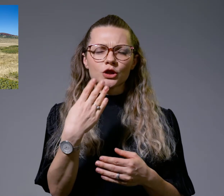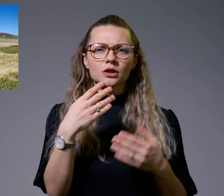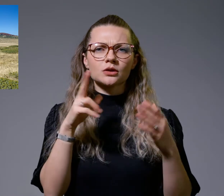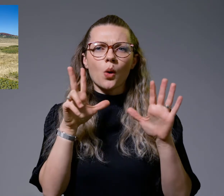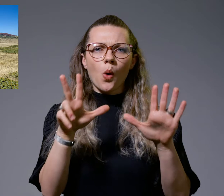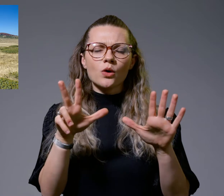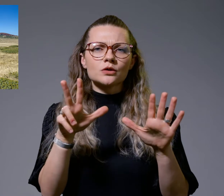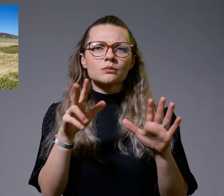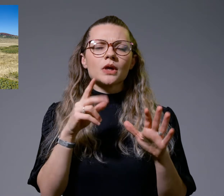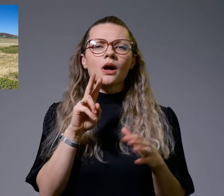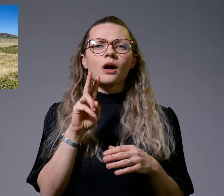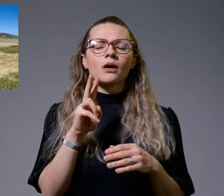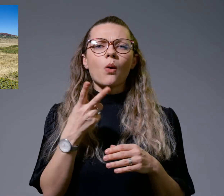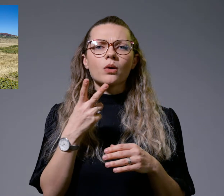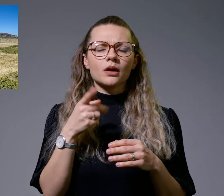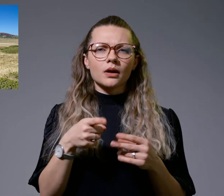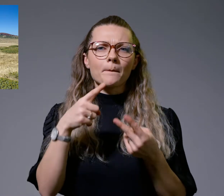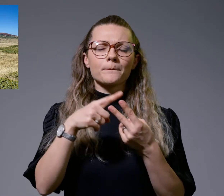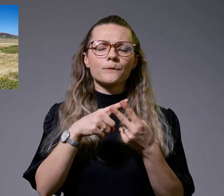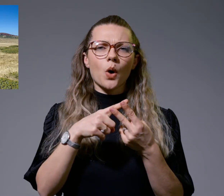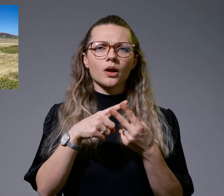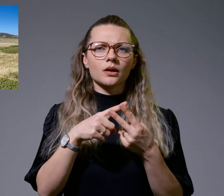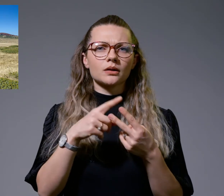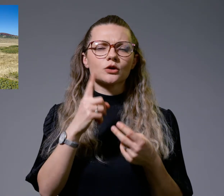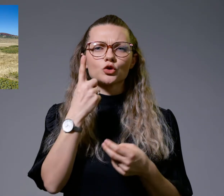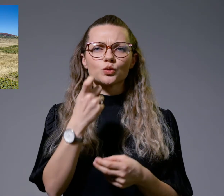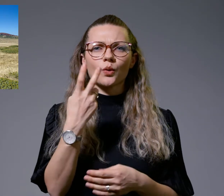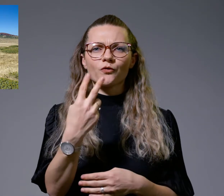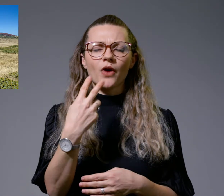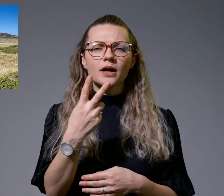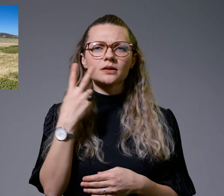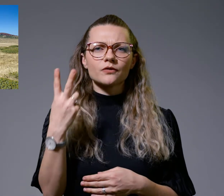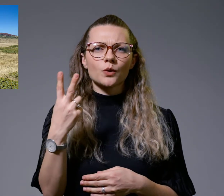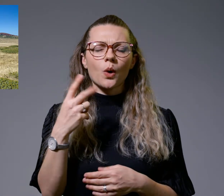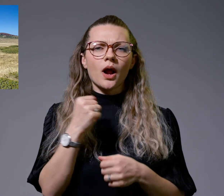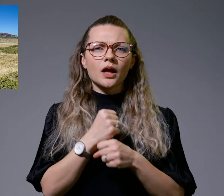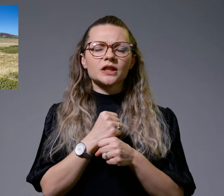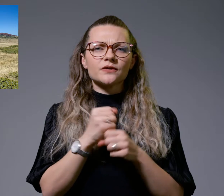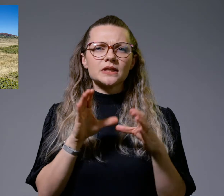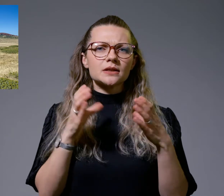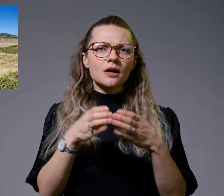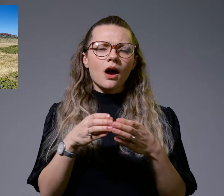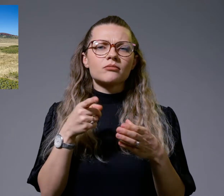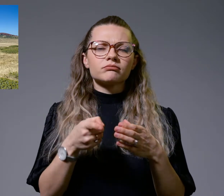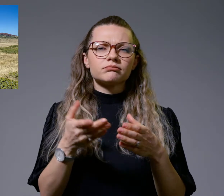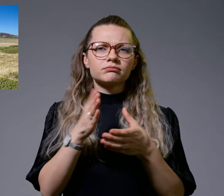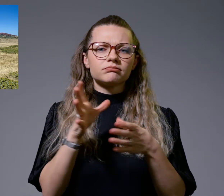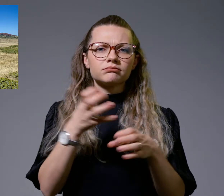148-иот колонијален полк на 122-та дивизија заземене и врвот